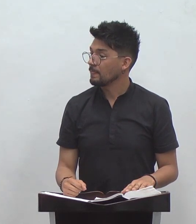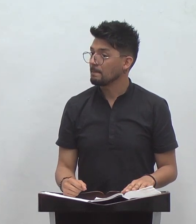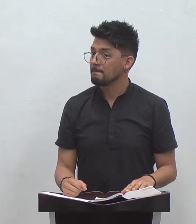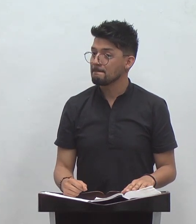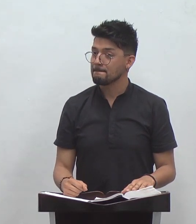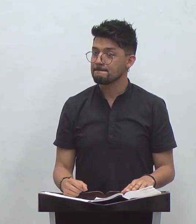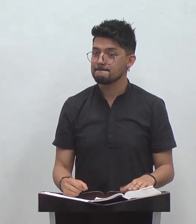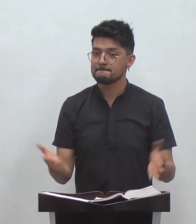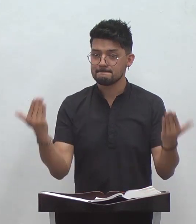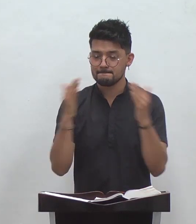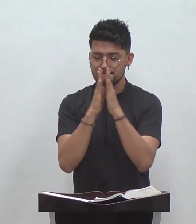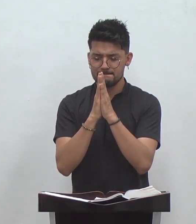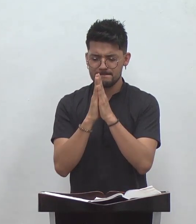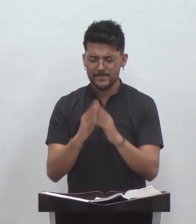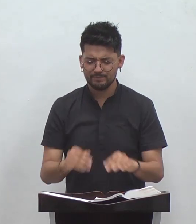Dígaselo usted hoy al Señor.